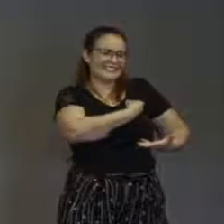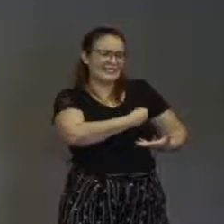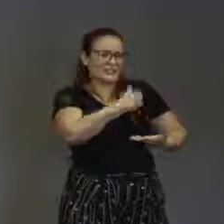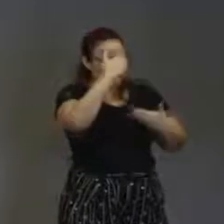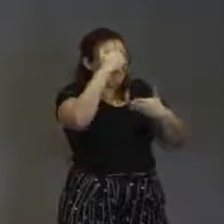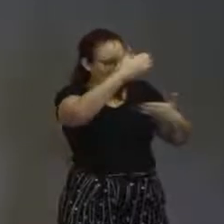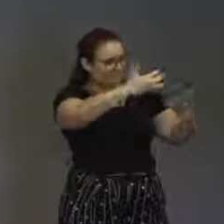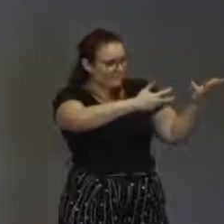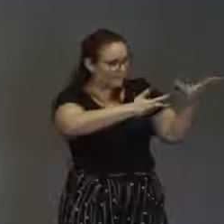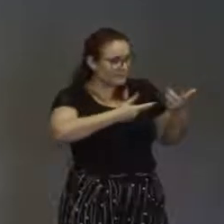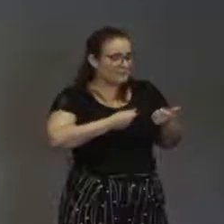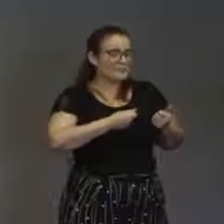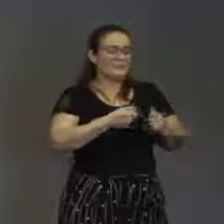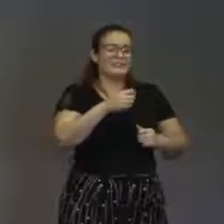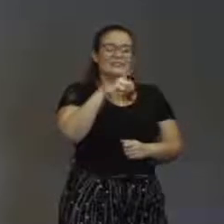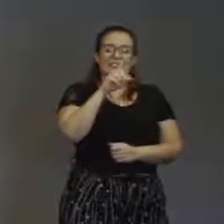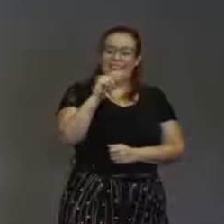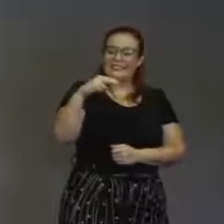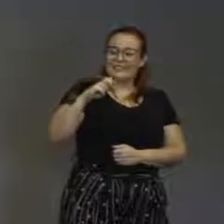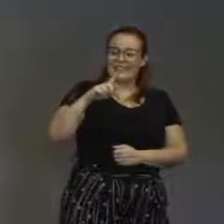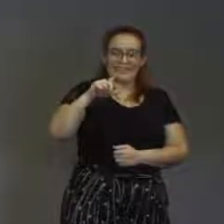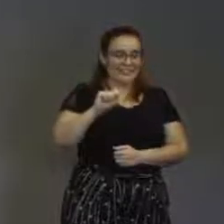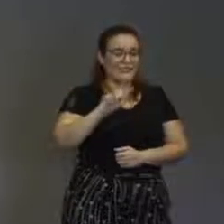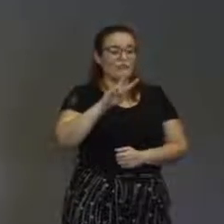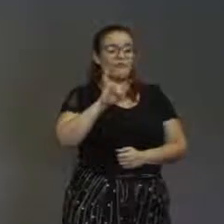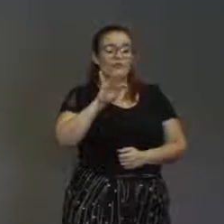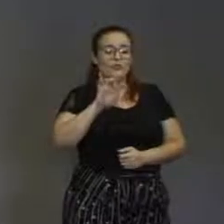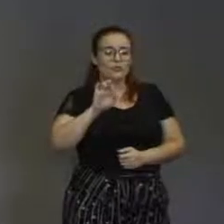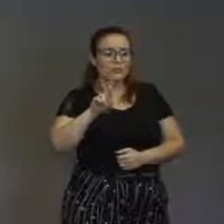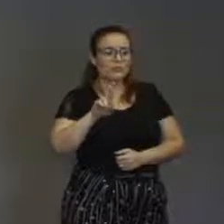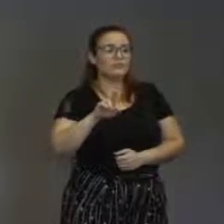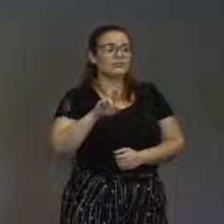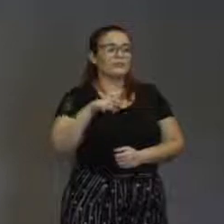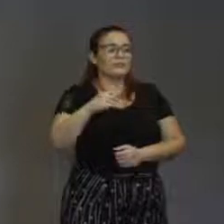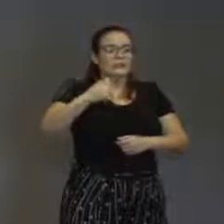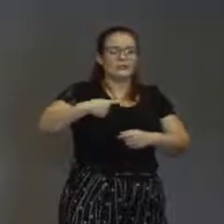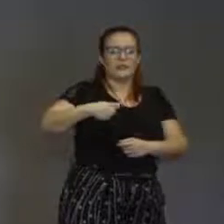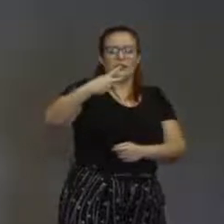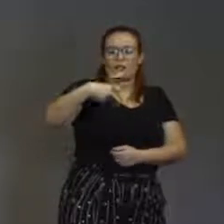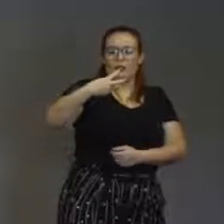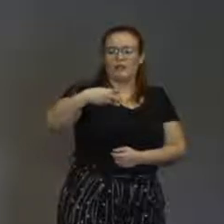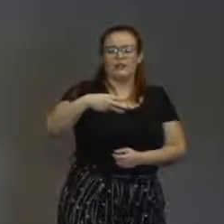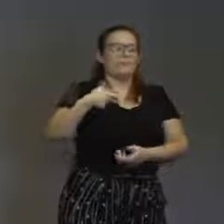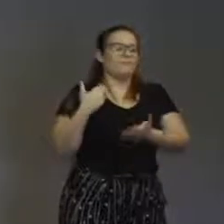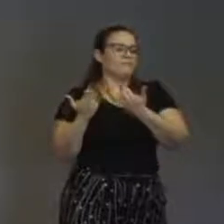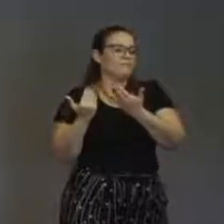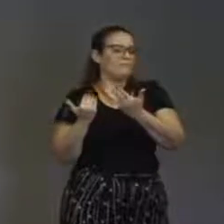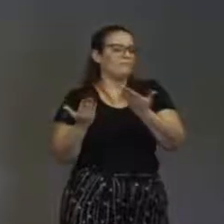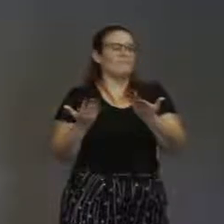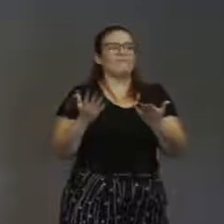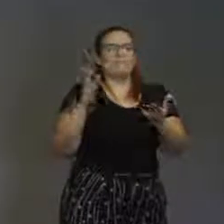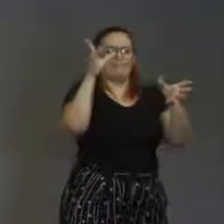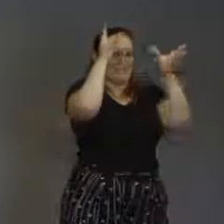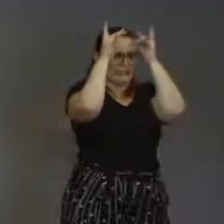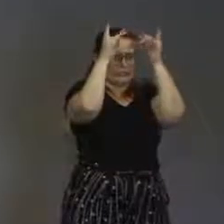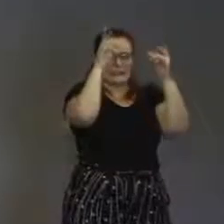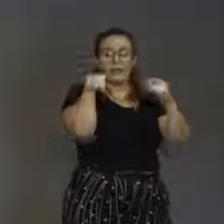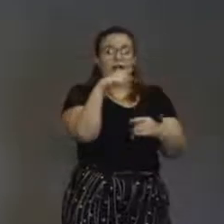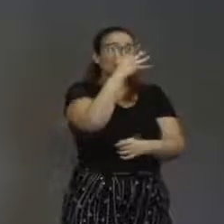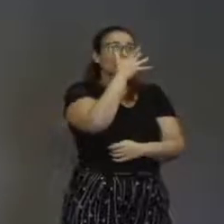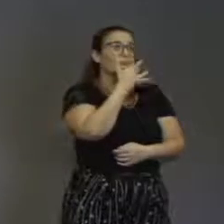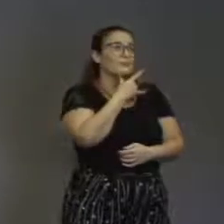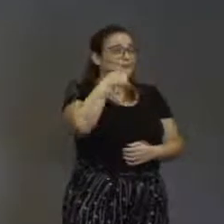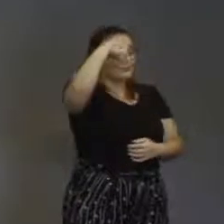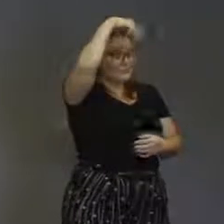convite, Daniela, Vitor, enfim, essas semanas que a gente tem conversado, agradeço demais a Sabrina, vocês não têm noção, ela com essa carinha de